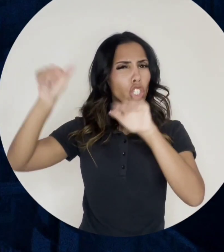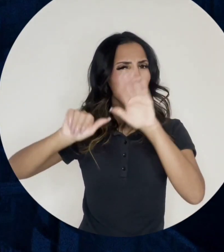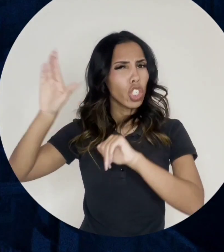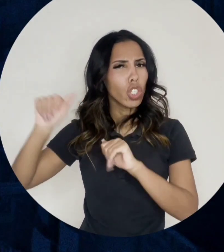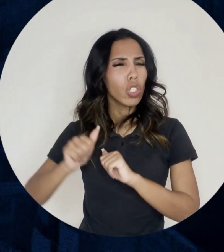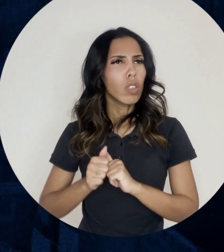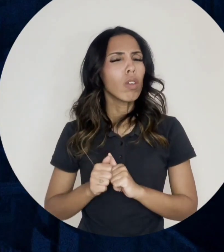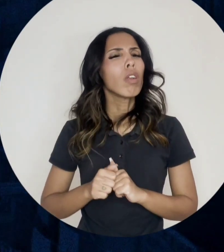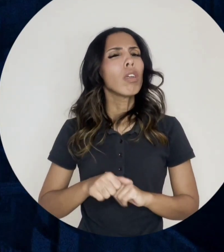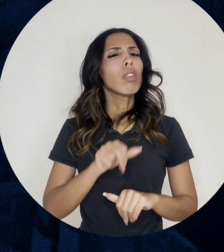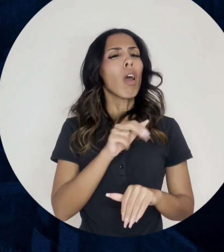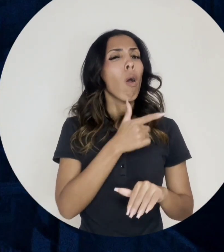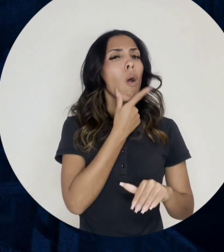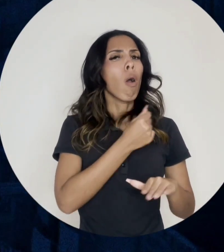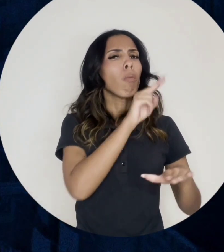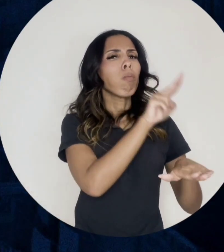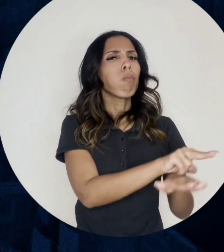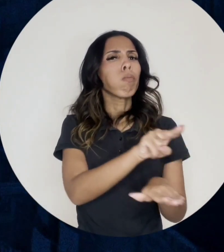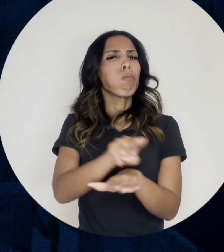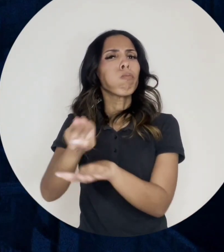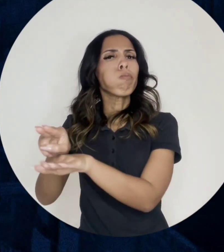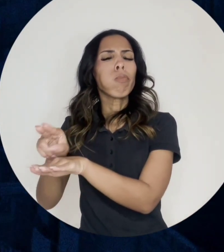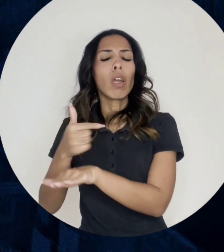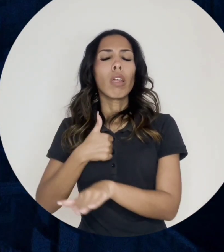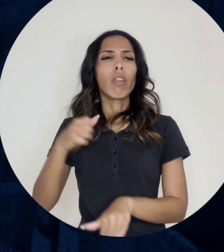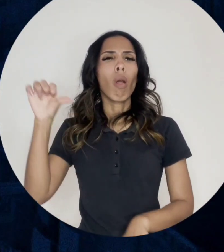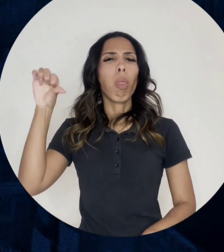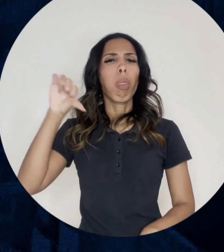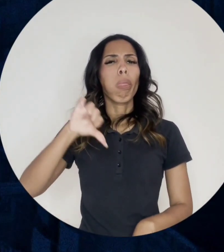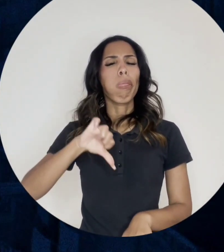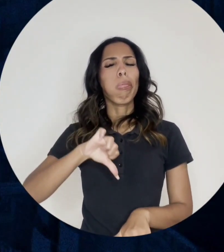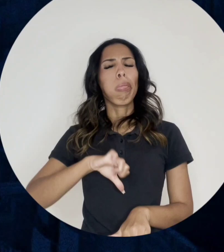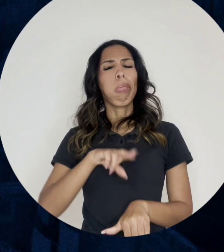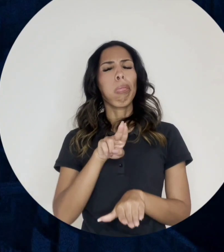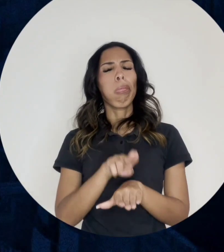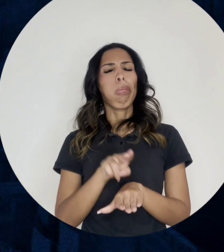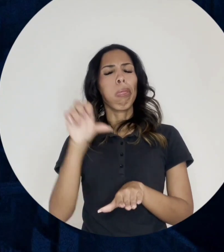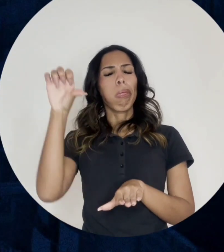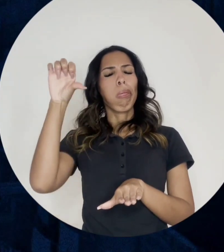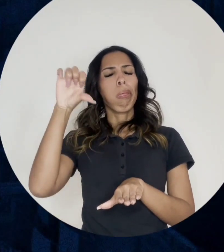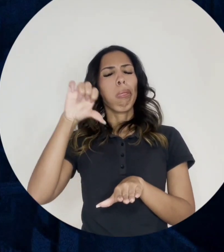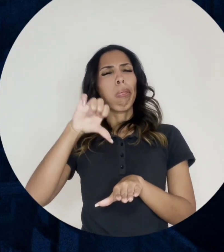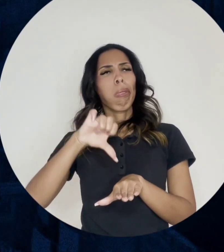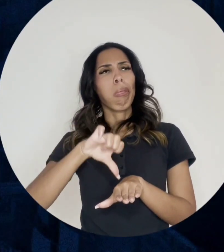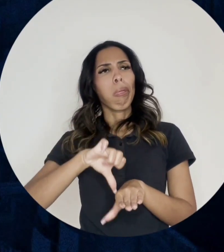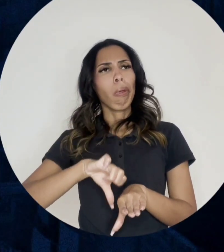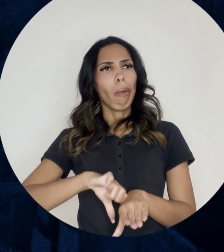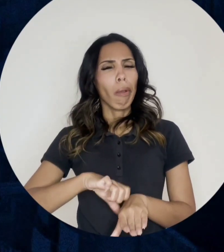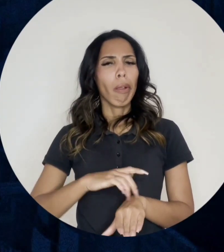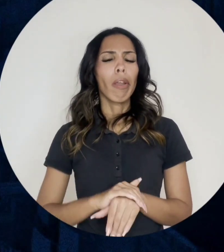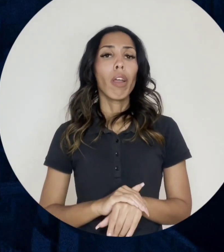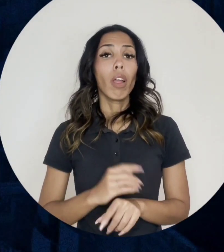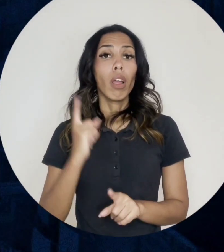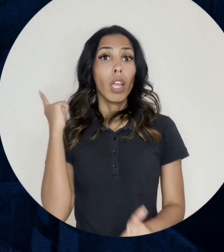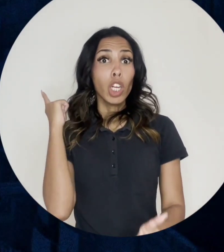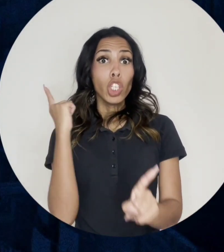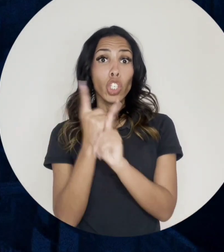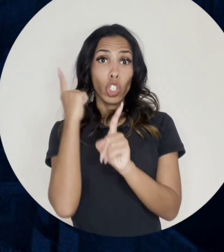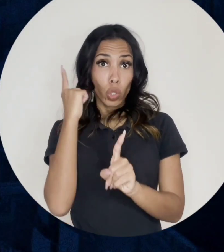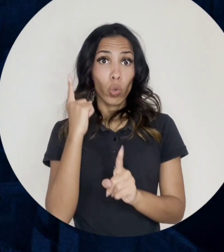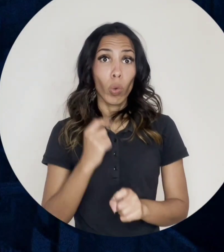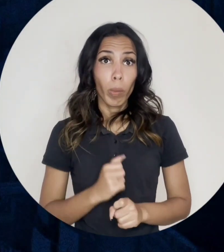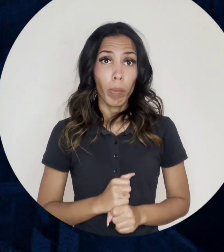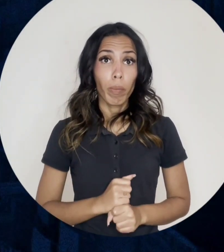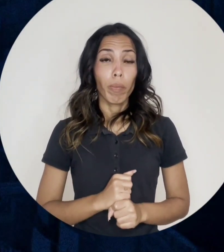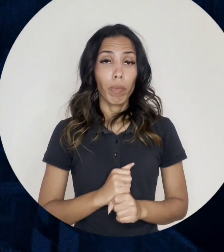passando de leito a leito. E eu, cada dia pior. Então, quando ele descobriu,